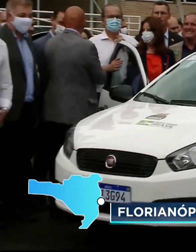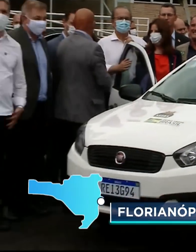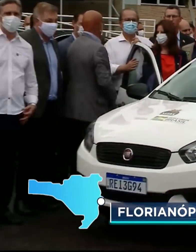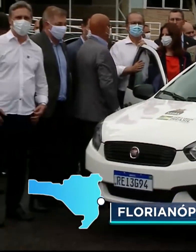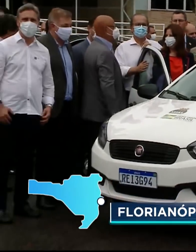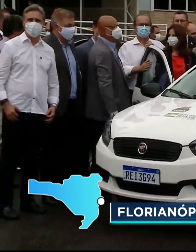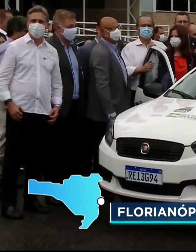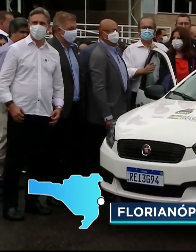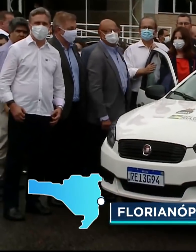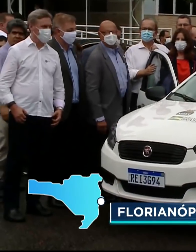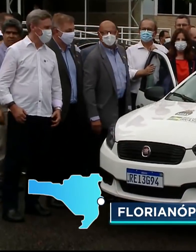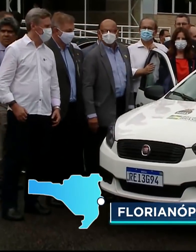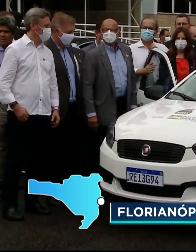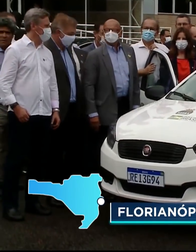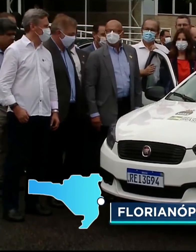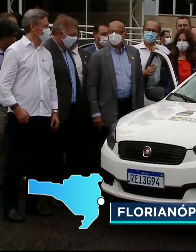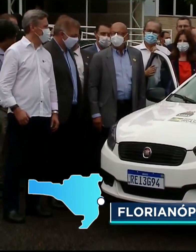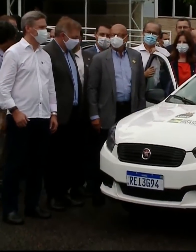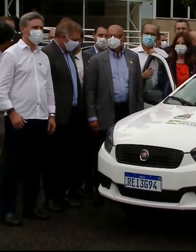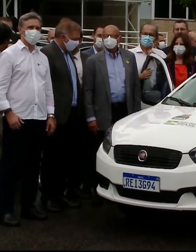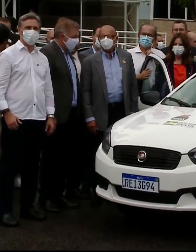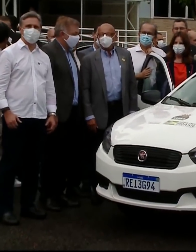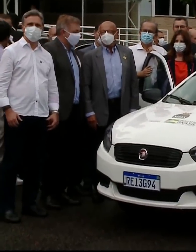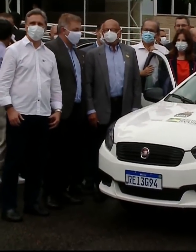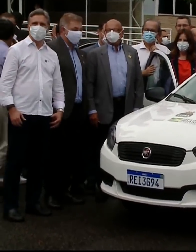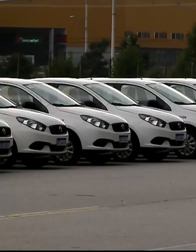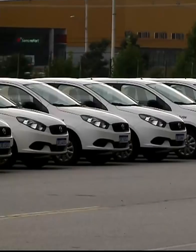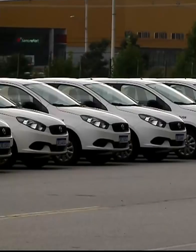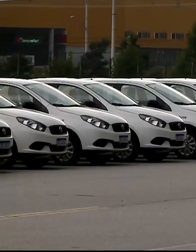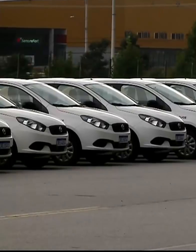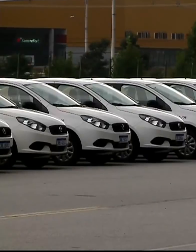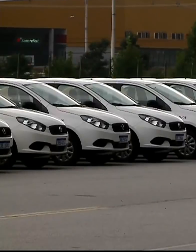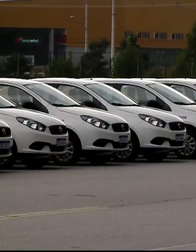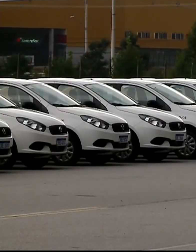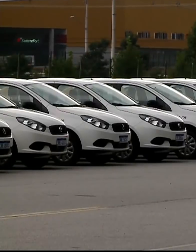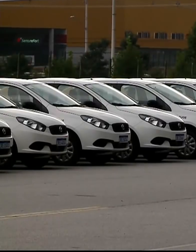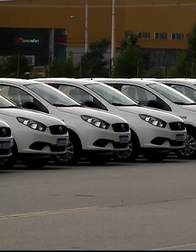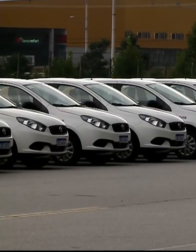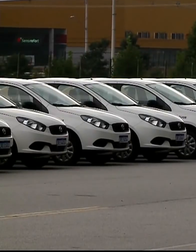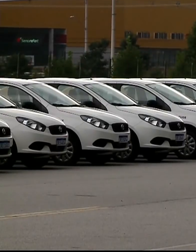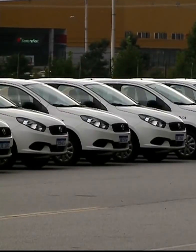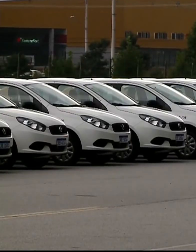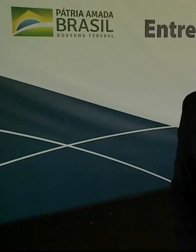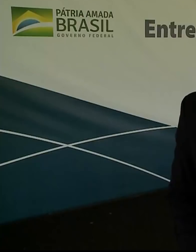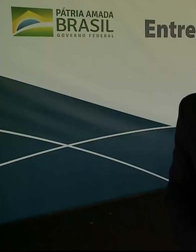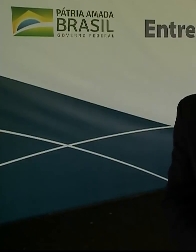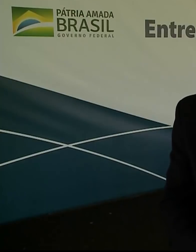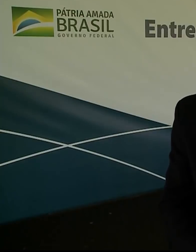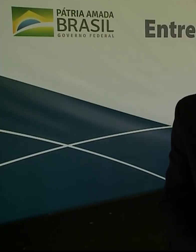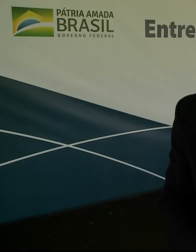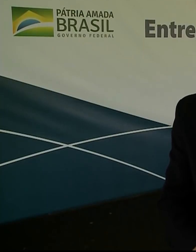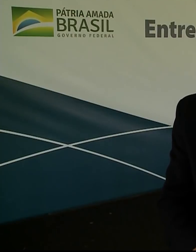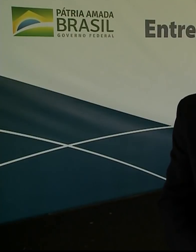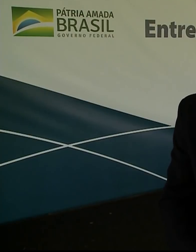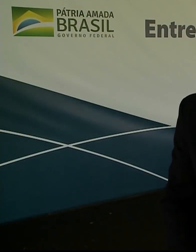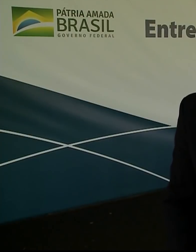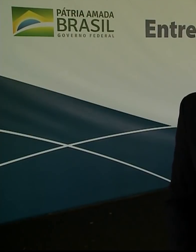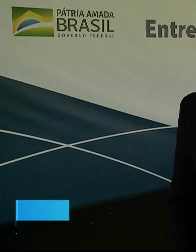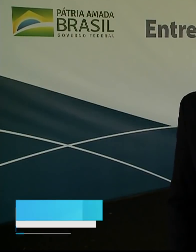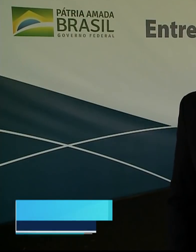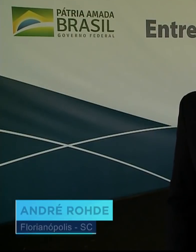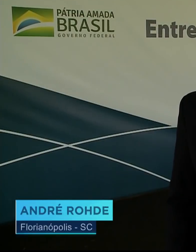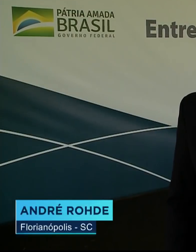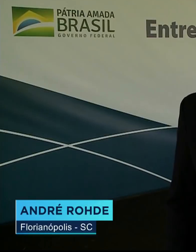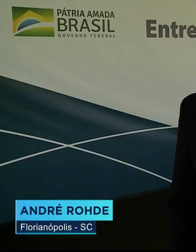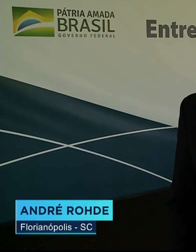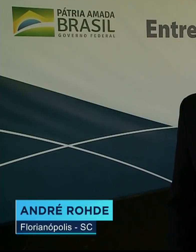Florianópolis para participar de uma solenidade na Academia Nacional da Polícia Rodoviária Federal. No discurso durante a